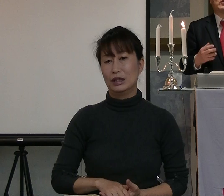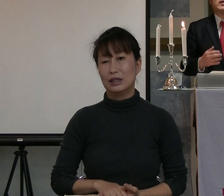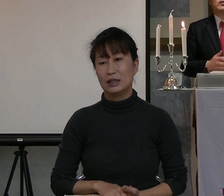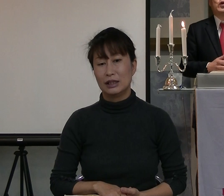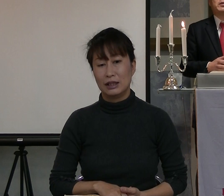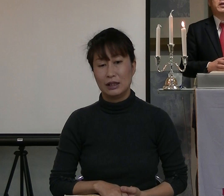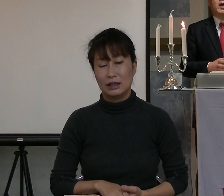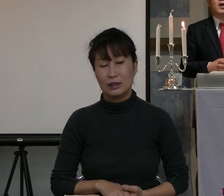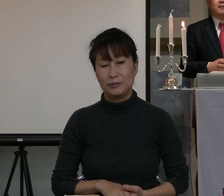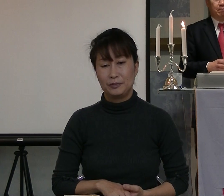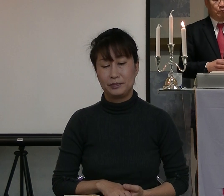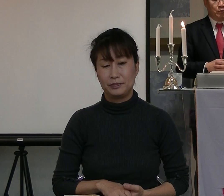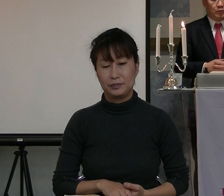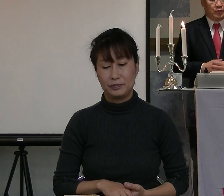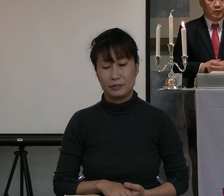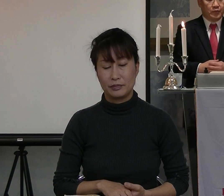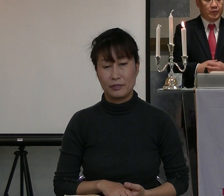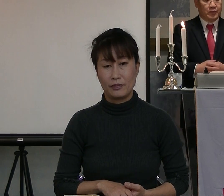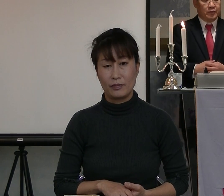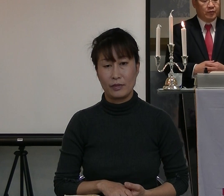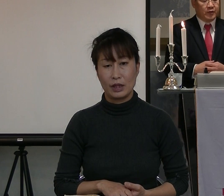私たちはそういう意味で